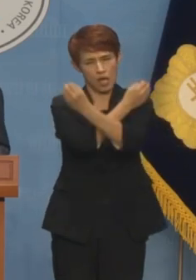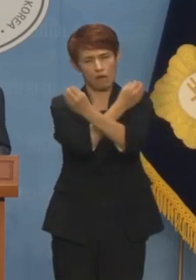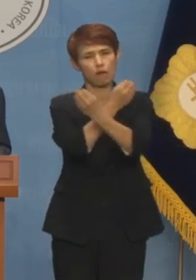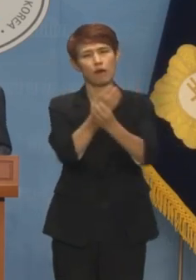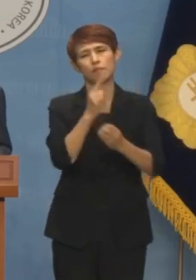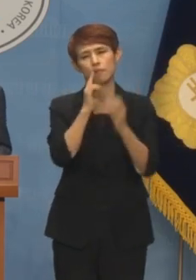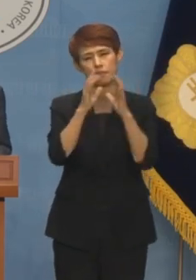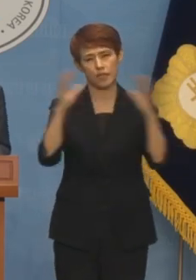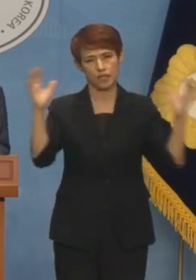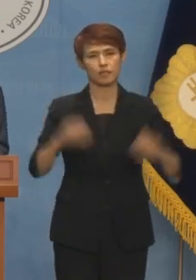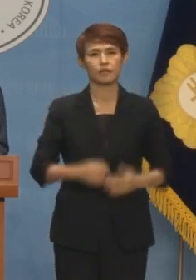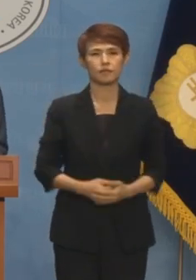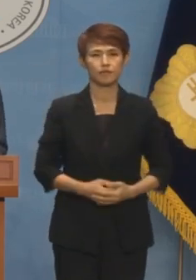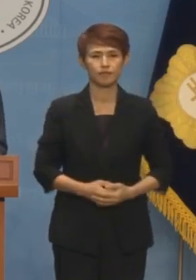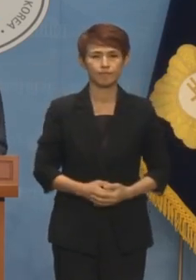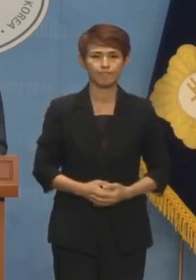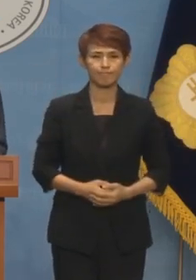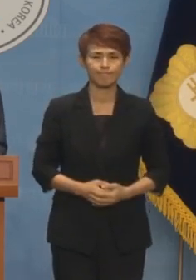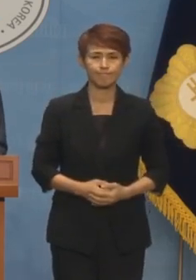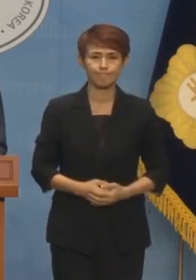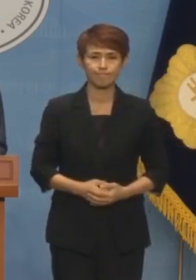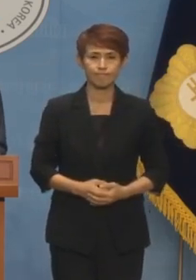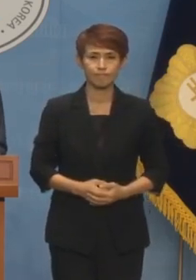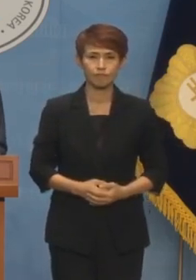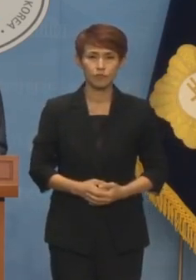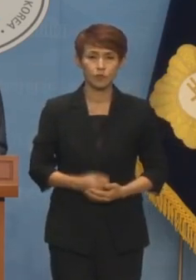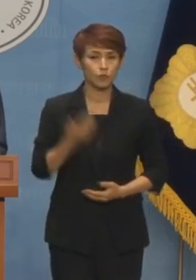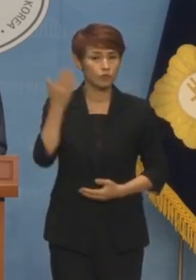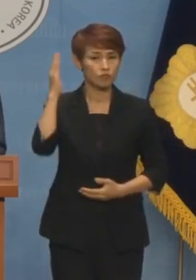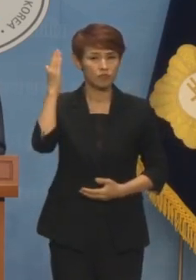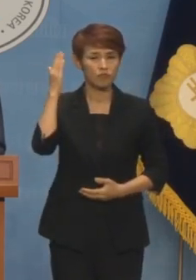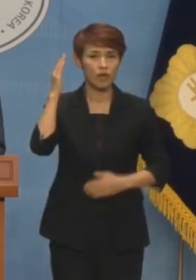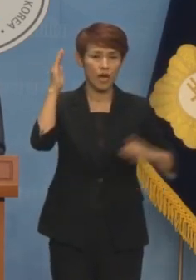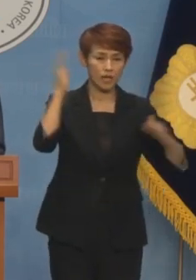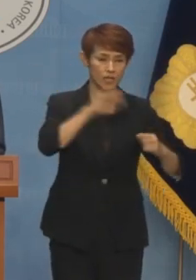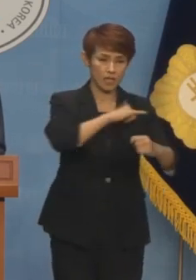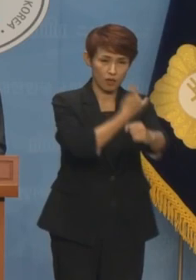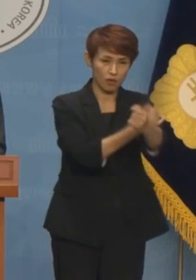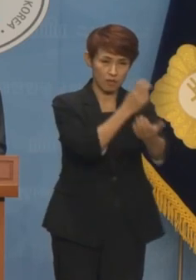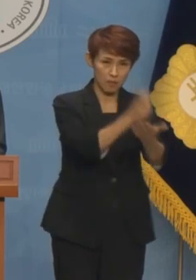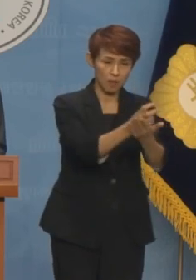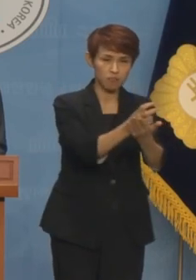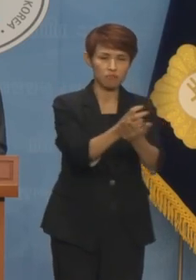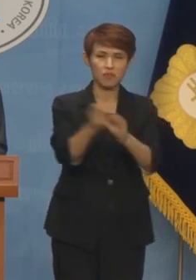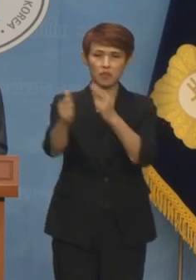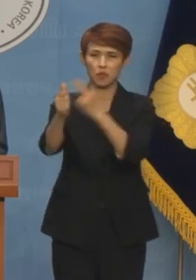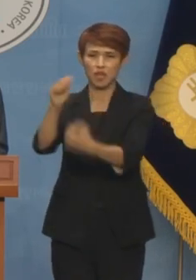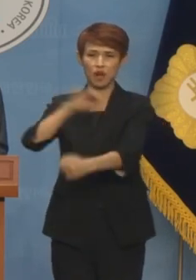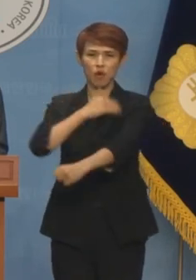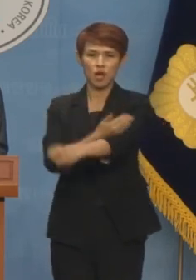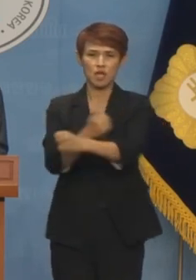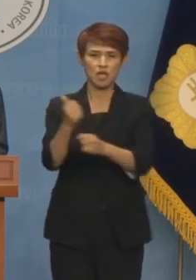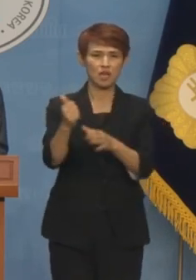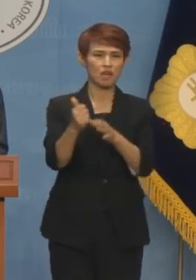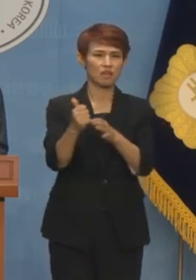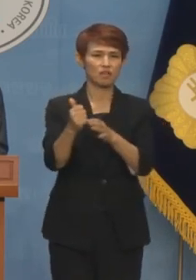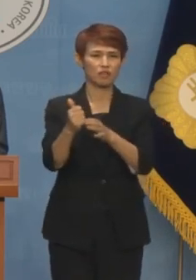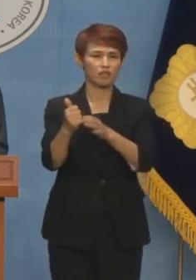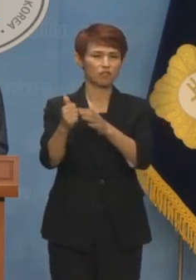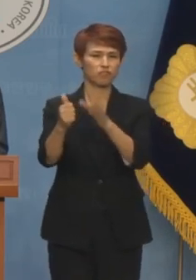대상이 되기도 합니다. 또한 최근에는 학생인권 조례가 교사들의 권리를 옥죄는